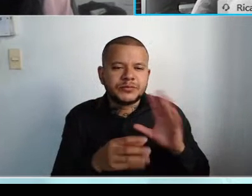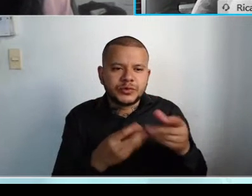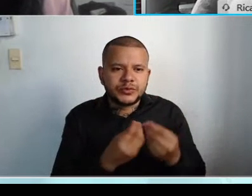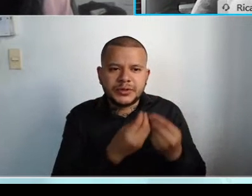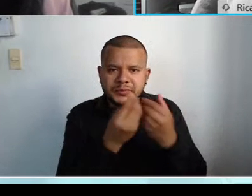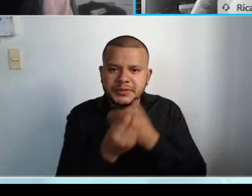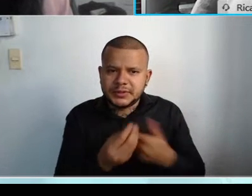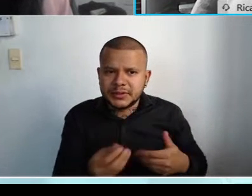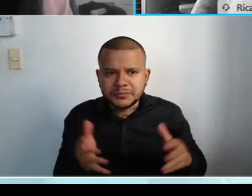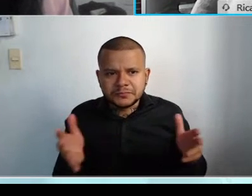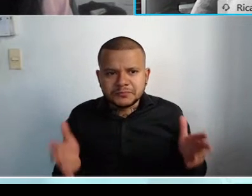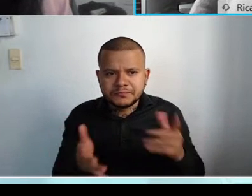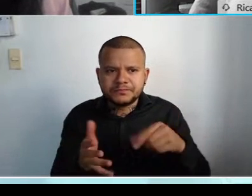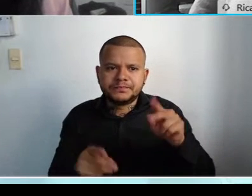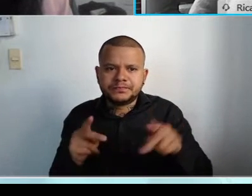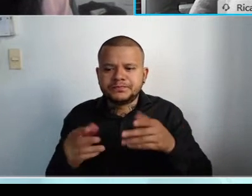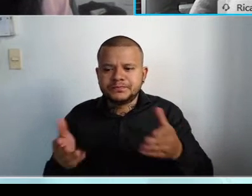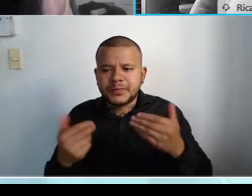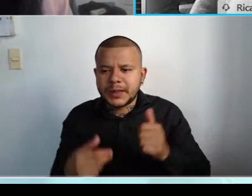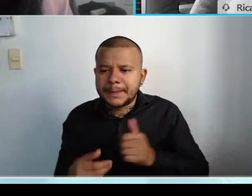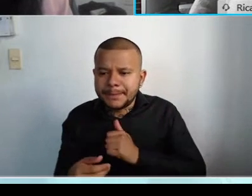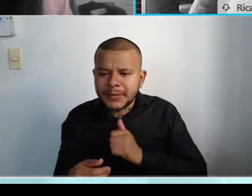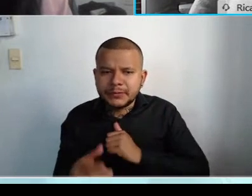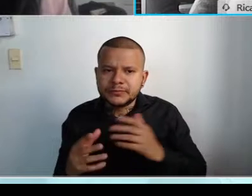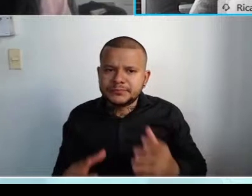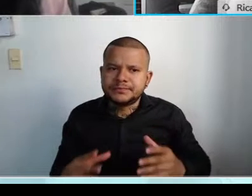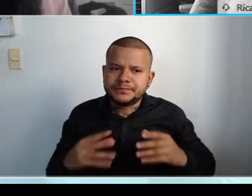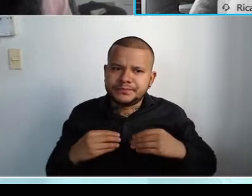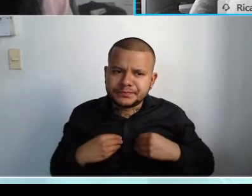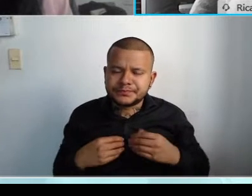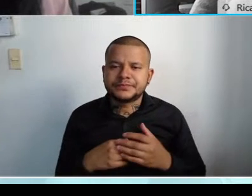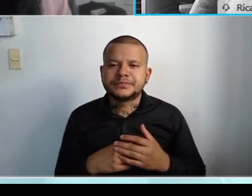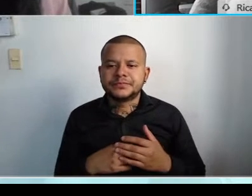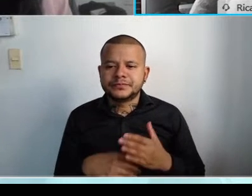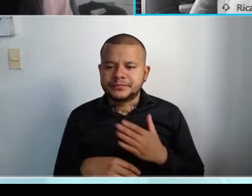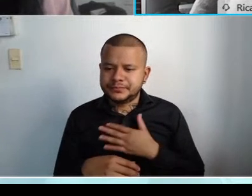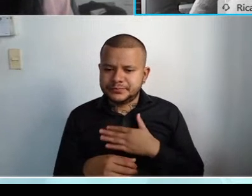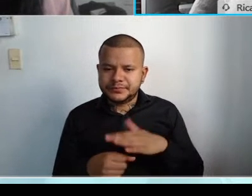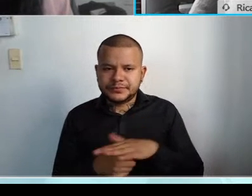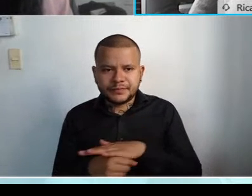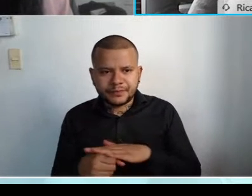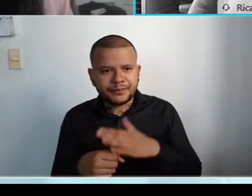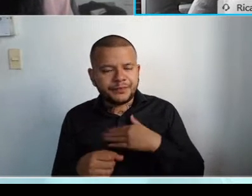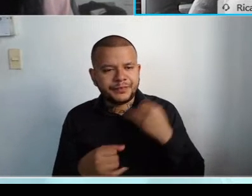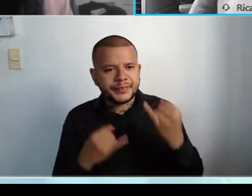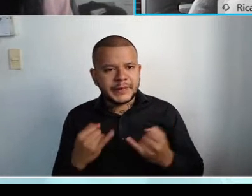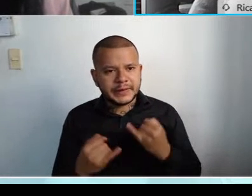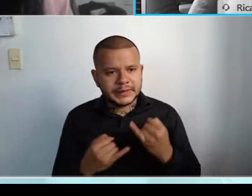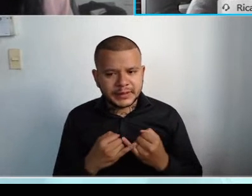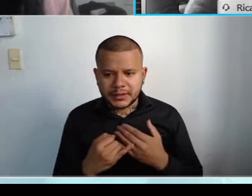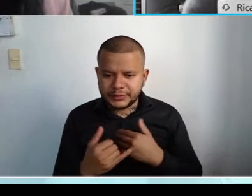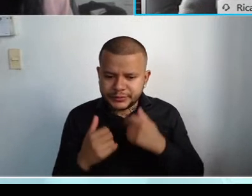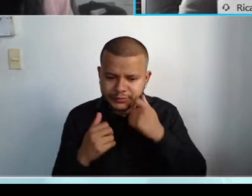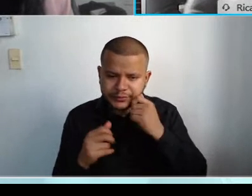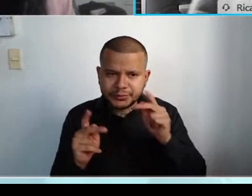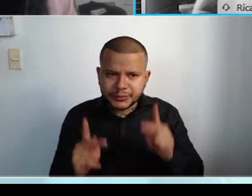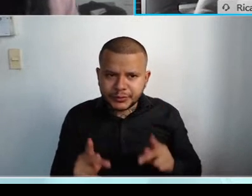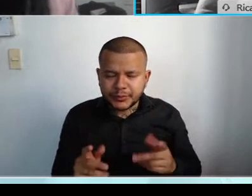con discapacidad para que hagan un autorreconocimiento de su condición, de su identidad como seres